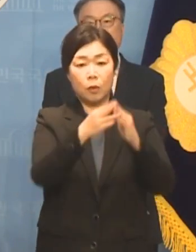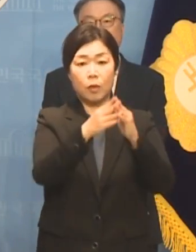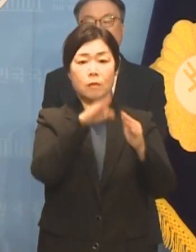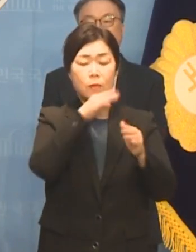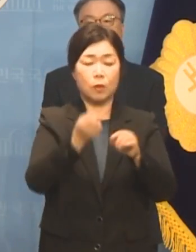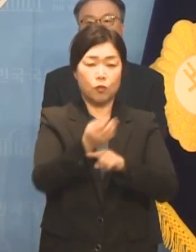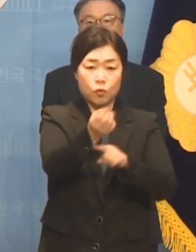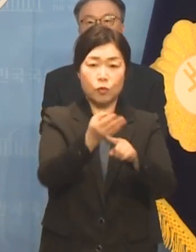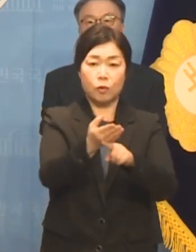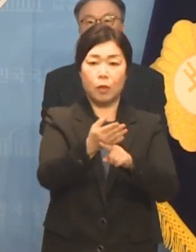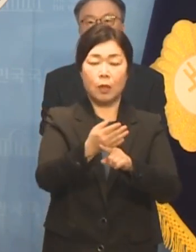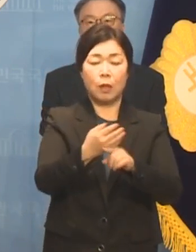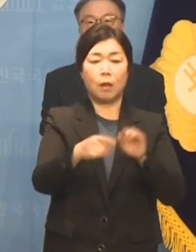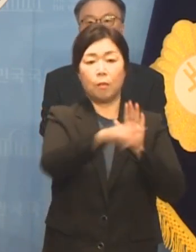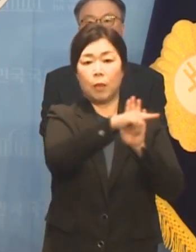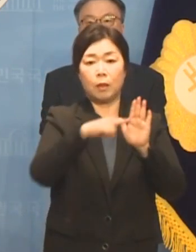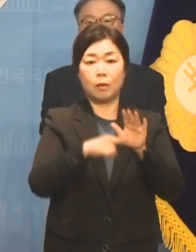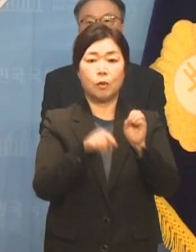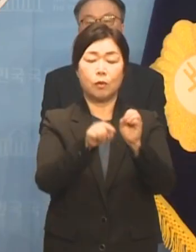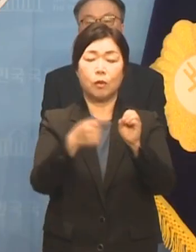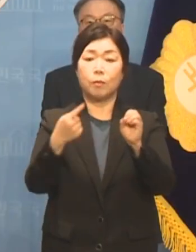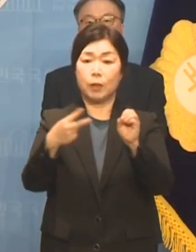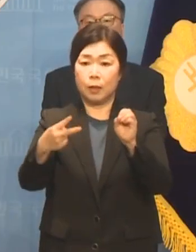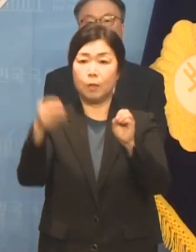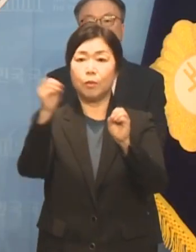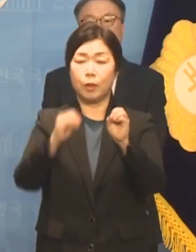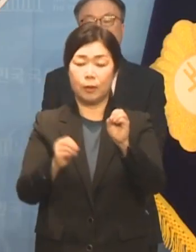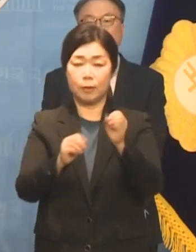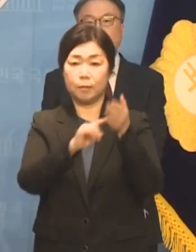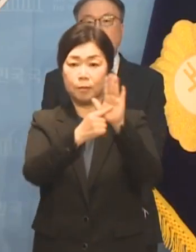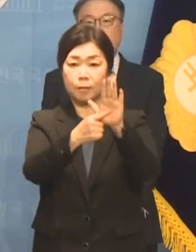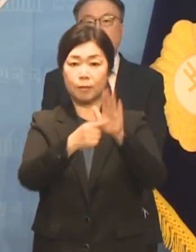순수출은 각각 마이너스 0.2%포인트입니다.